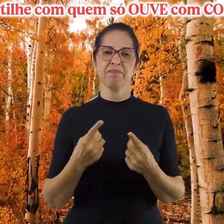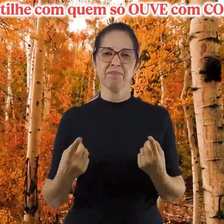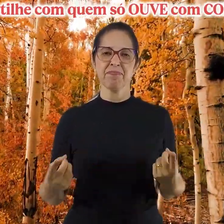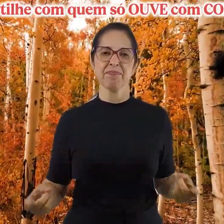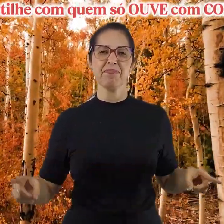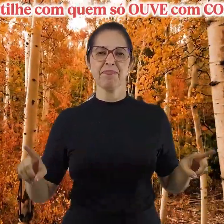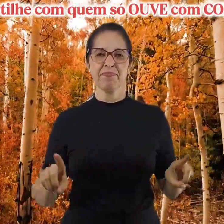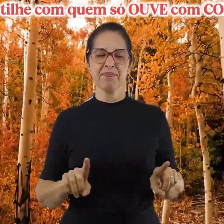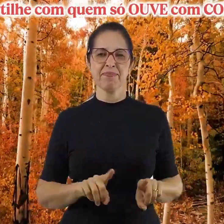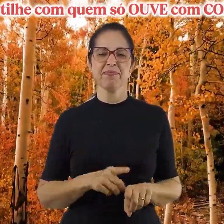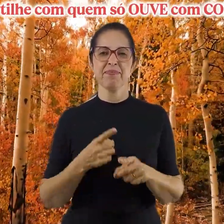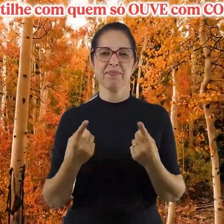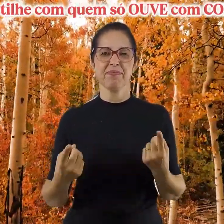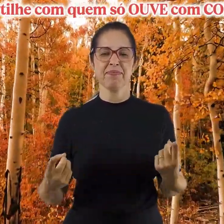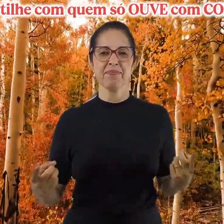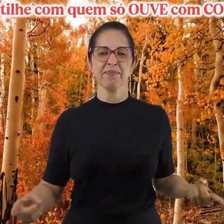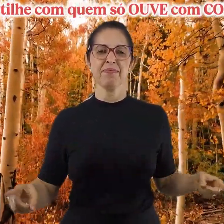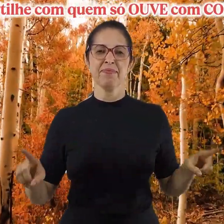aleluia,